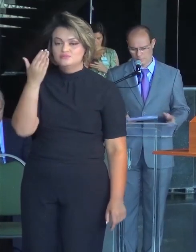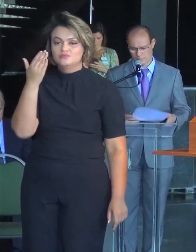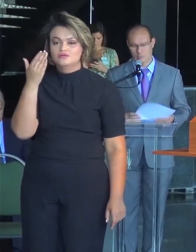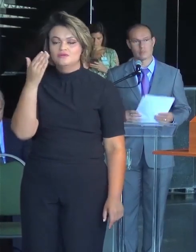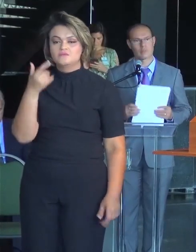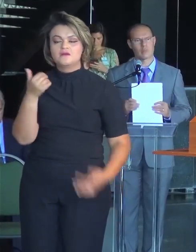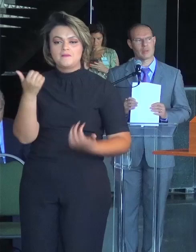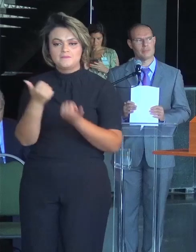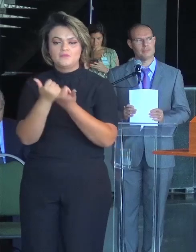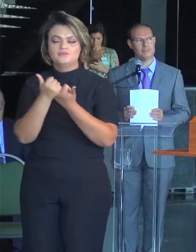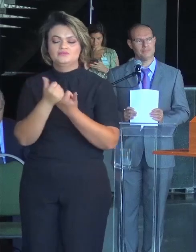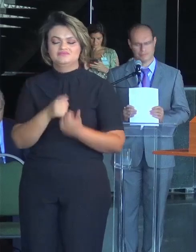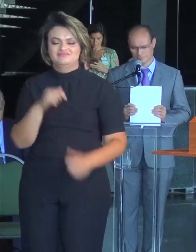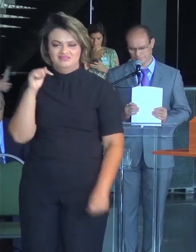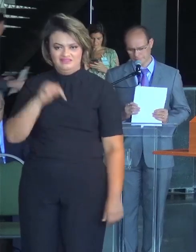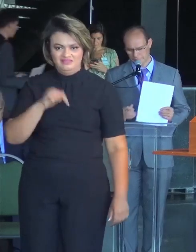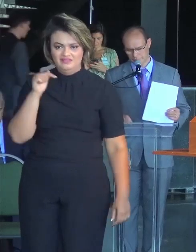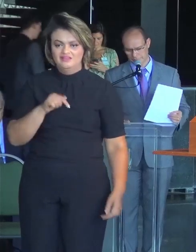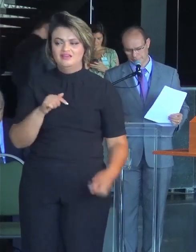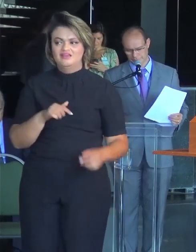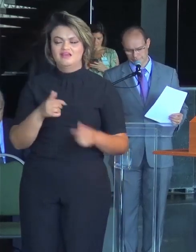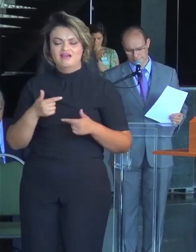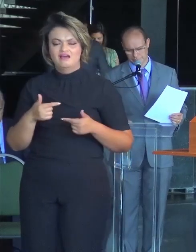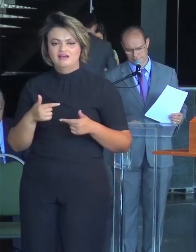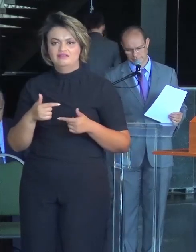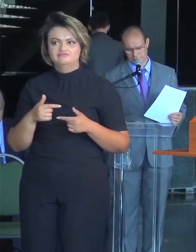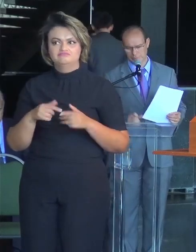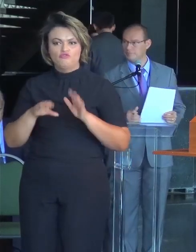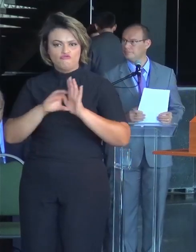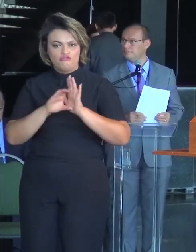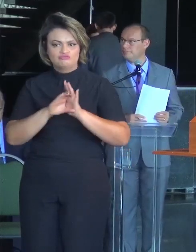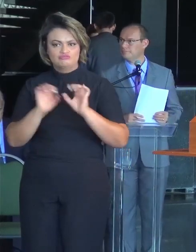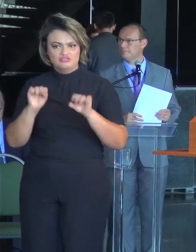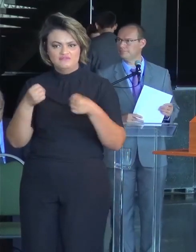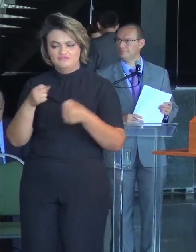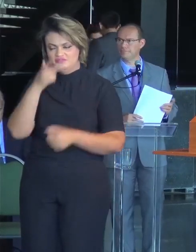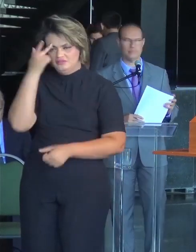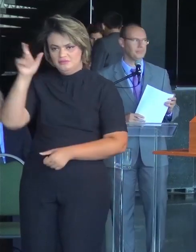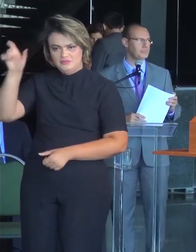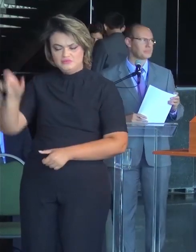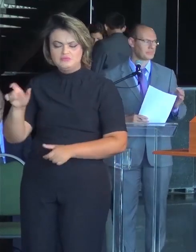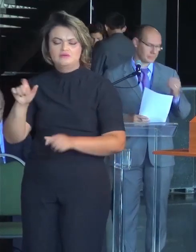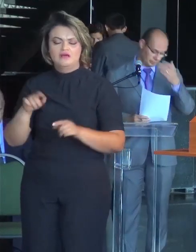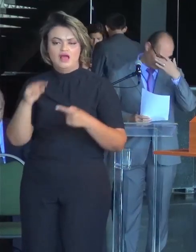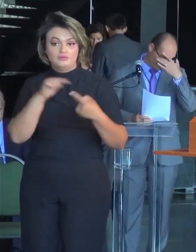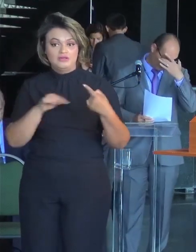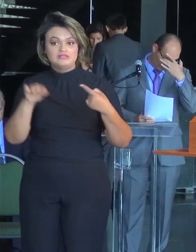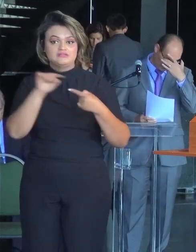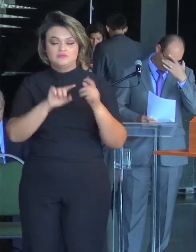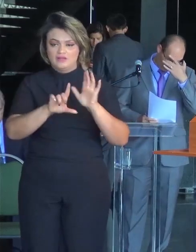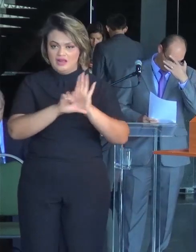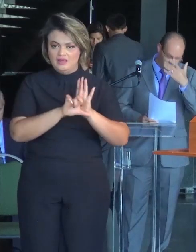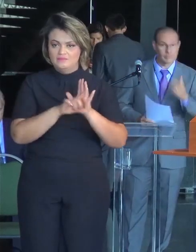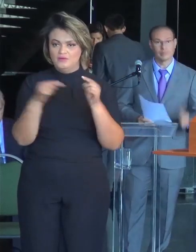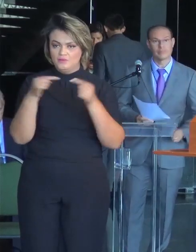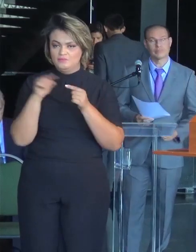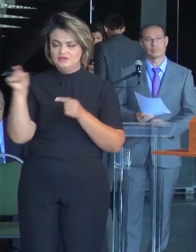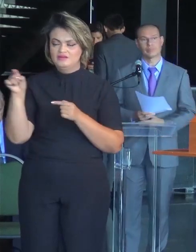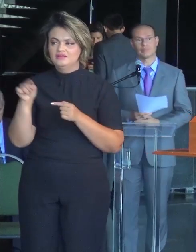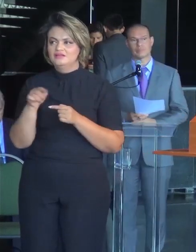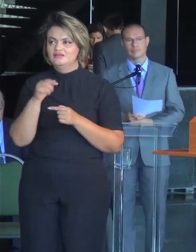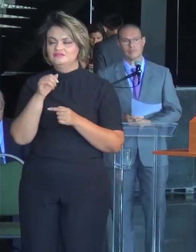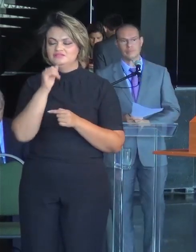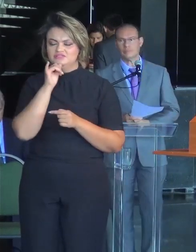aqui o apoio da Senacom à atualização do Código de Defesa do Consumidor, na lei de superendividamento.